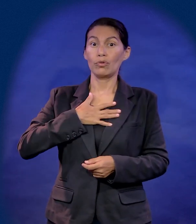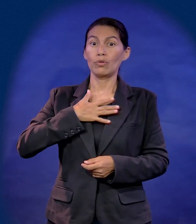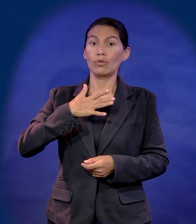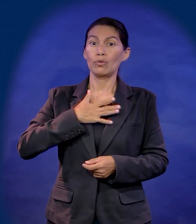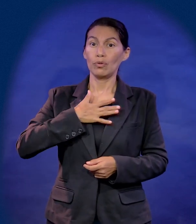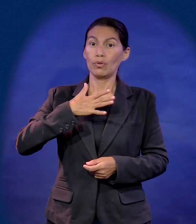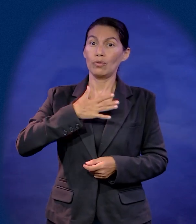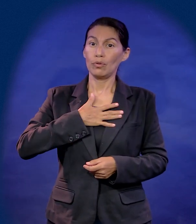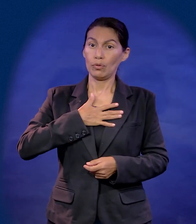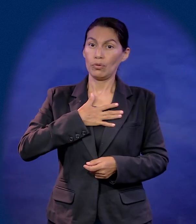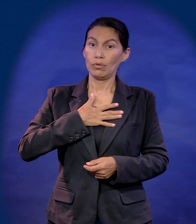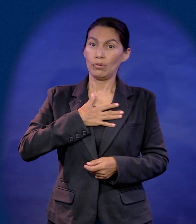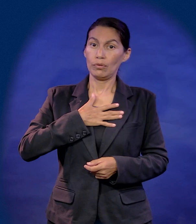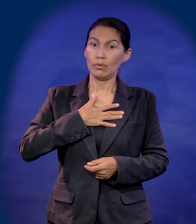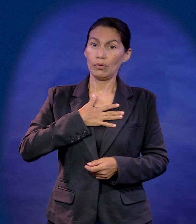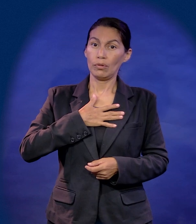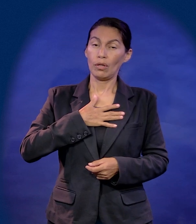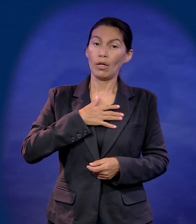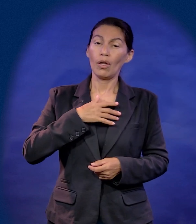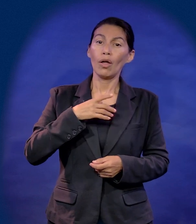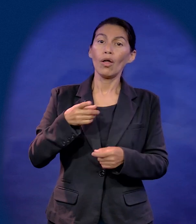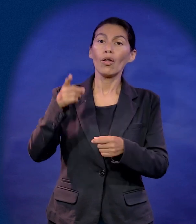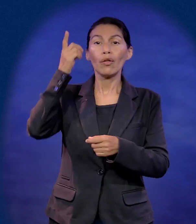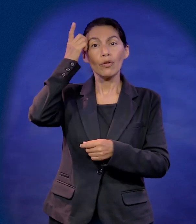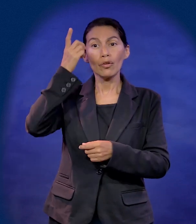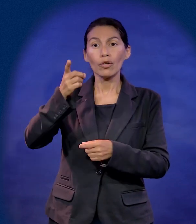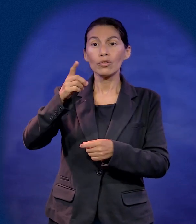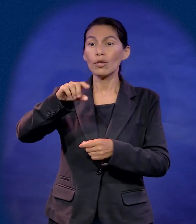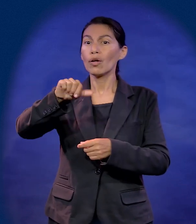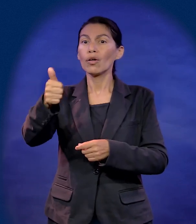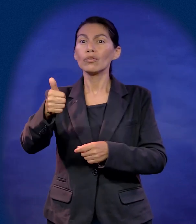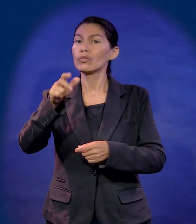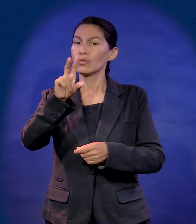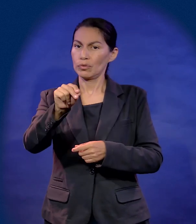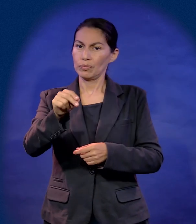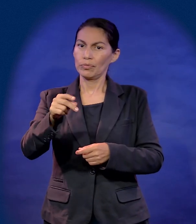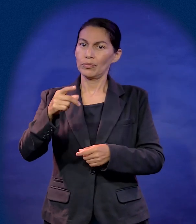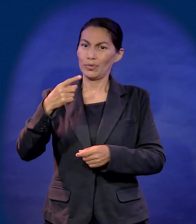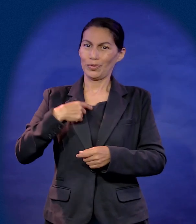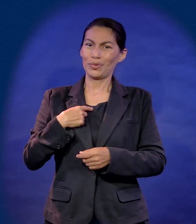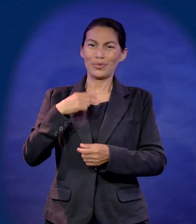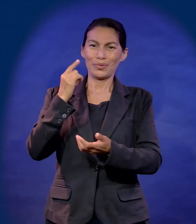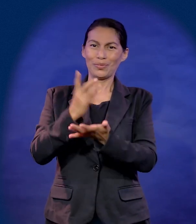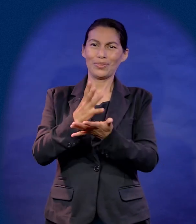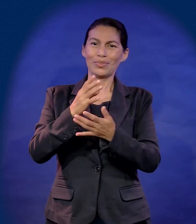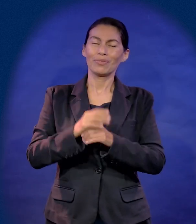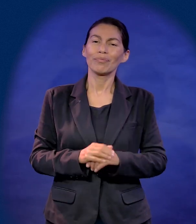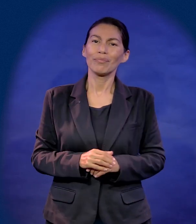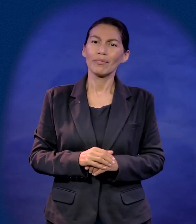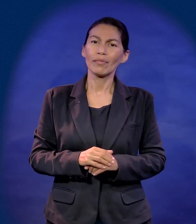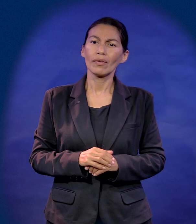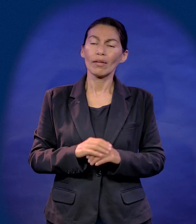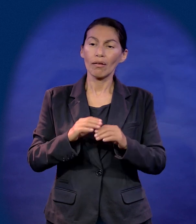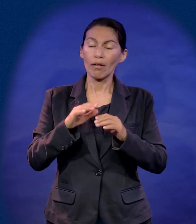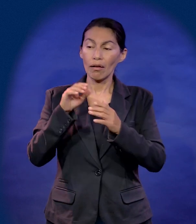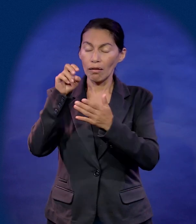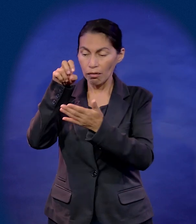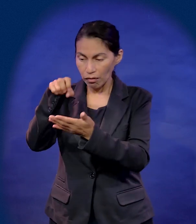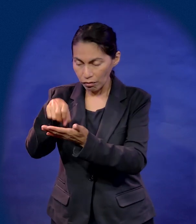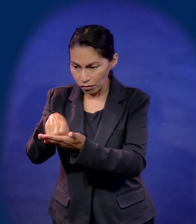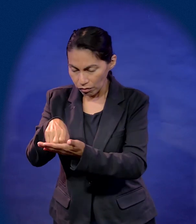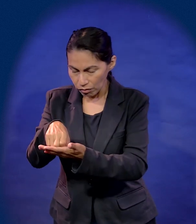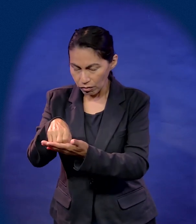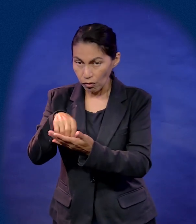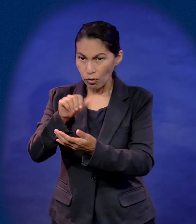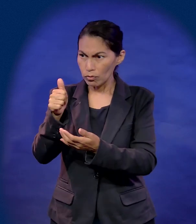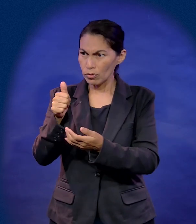mira, todo yo, dice tu Dios, todo yo. No tengas dioses más que yo. No te inclines,